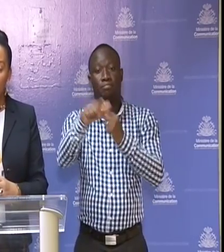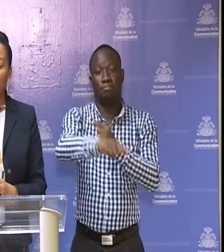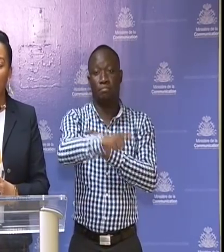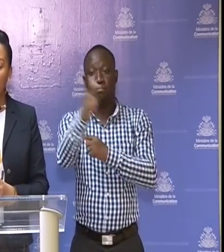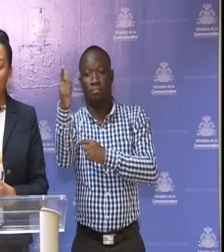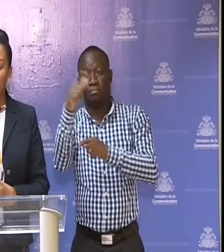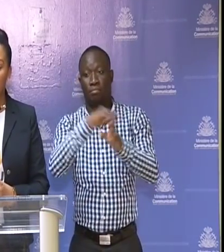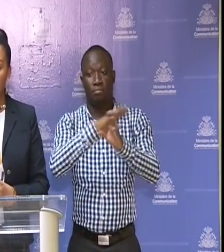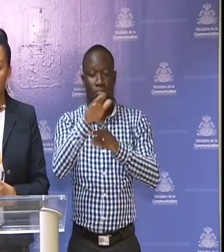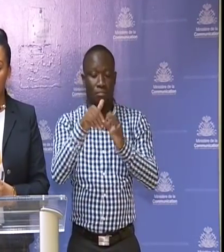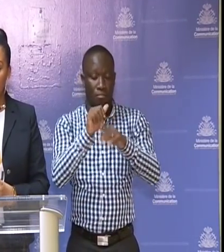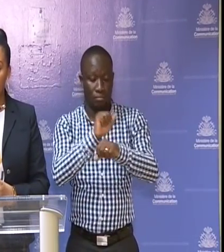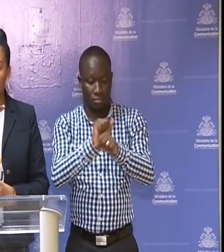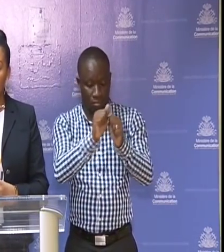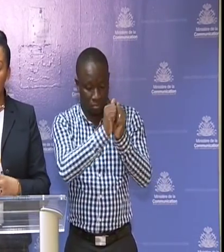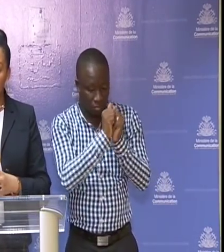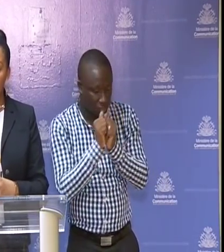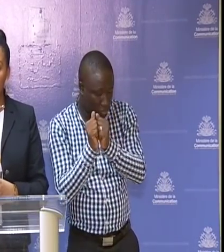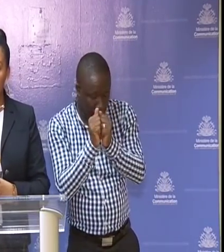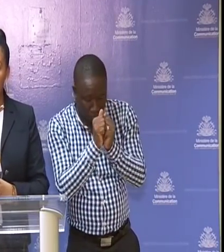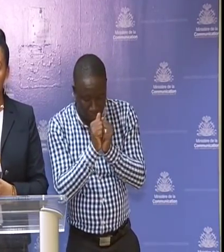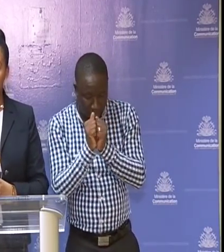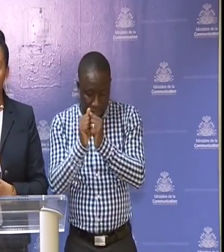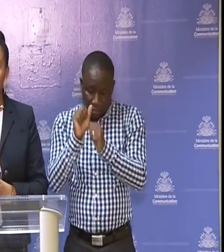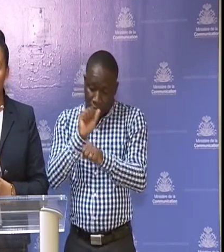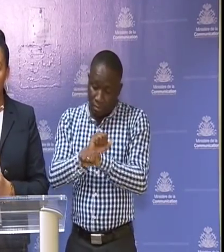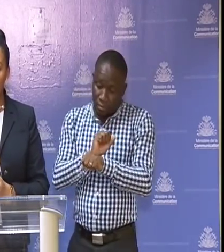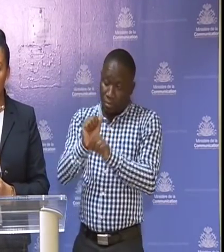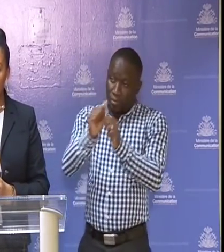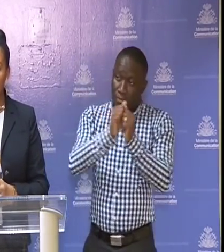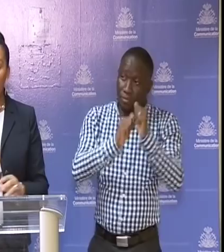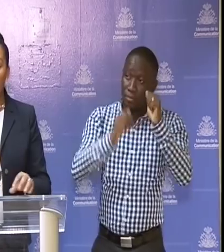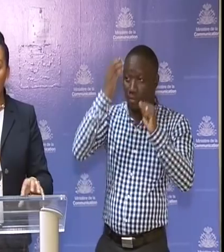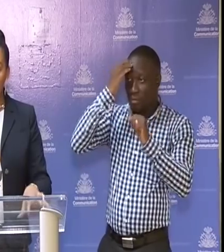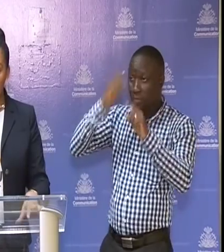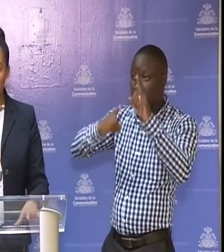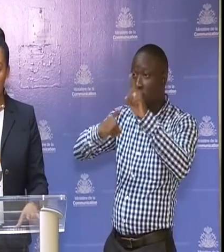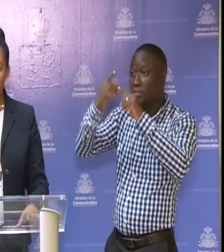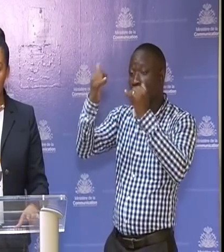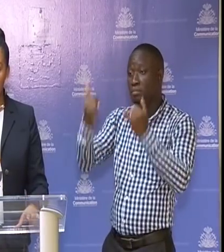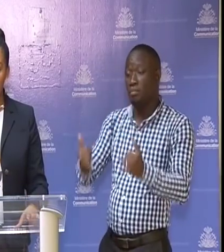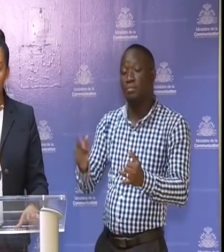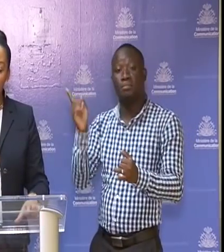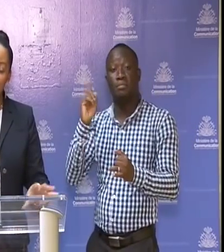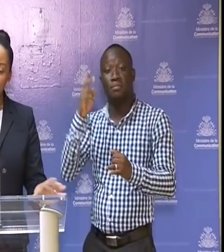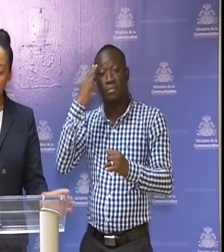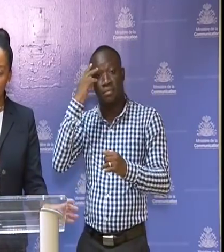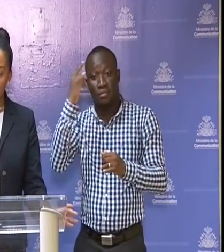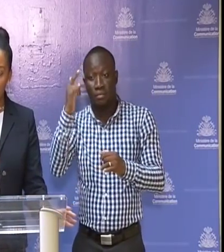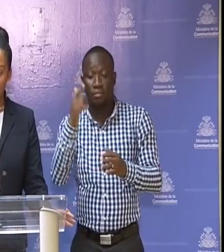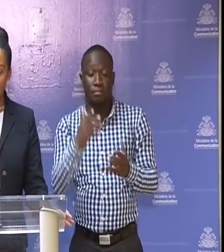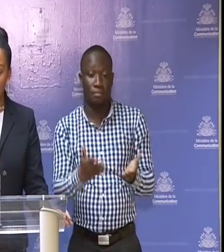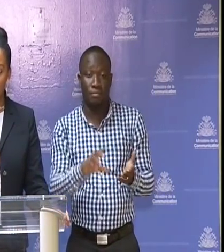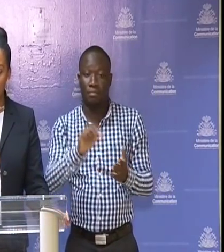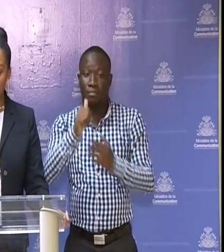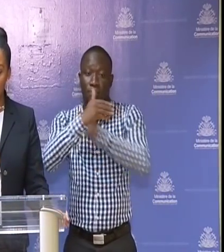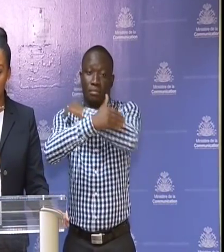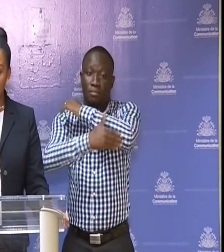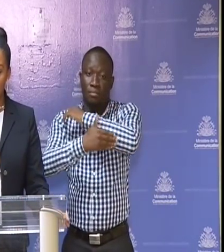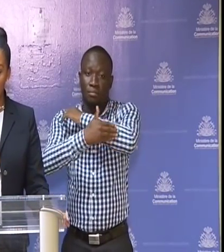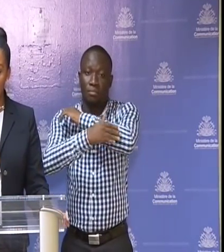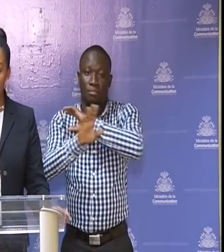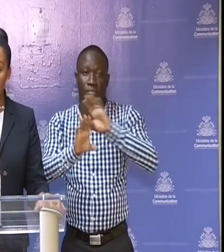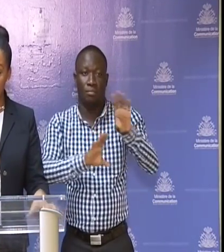c'est nous tous qui pouvons mettre ensemble. C'est nous tous qui pouvons travailler ensemble pour nous connaître journée aujourd'hui. Mais côté Haïti, mais ça que l'autre pays même yo